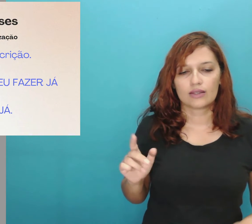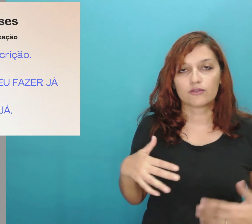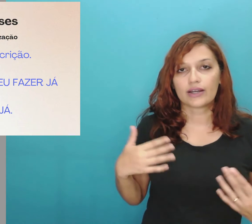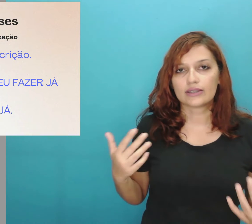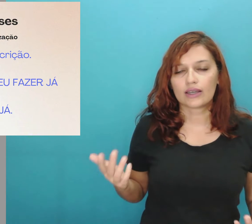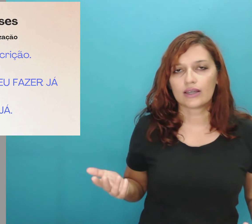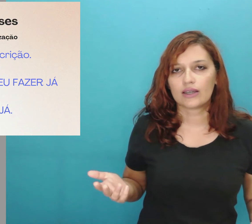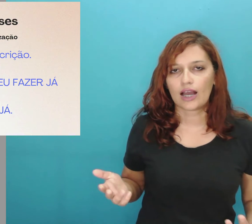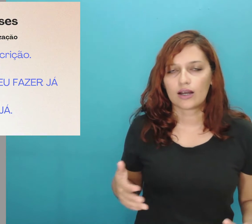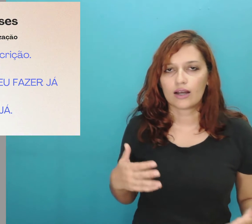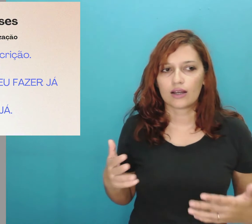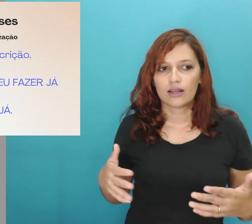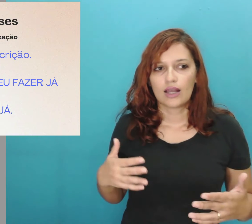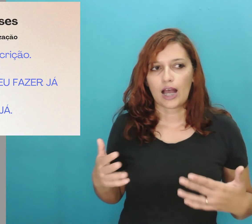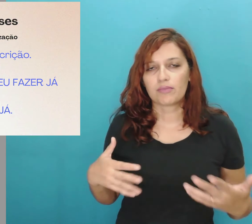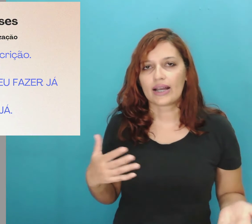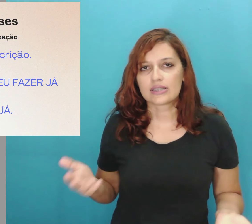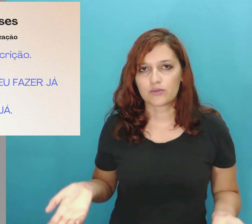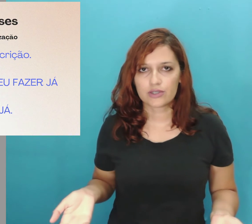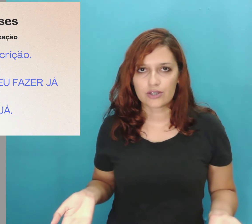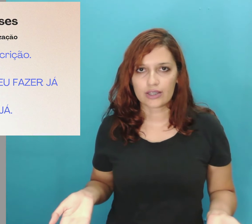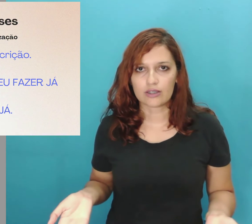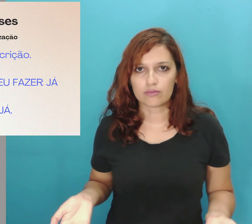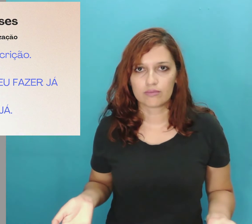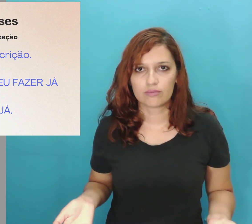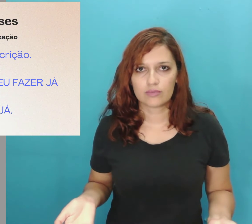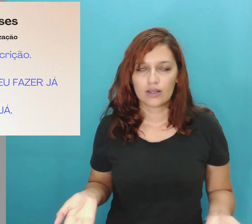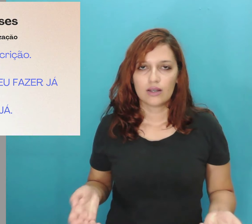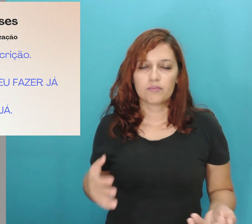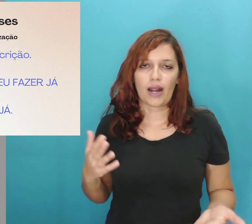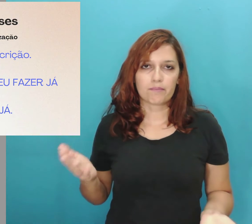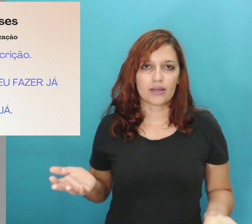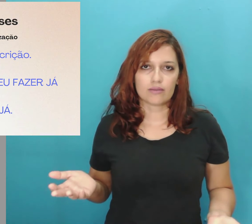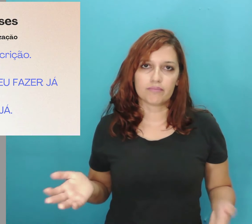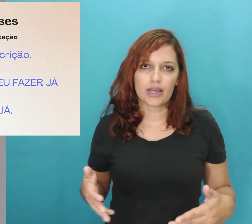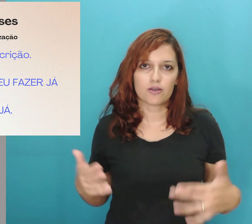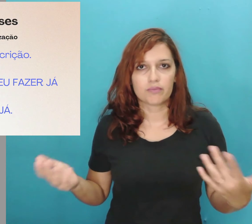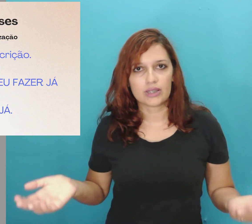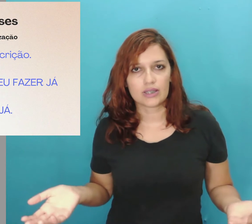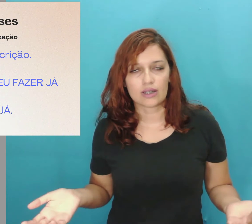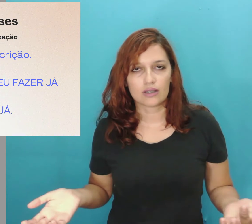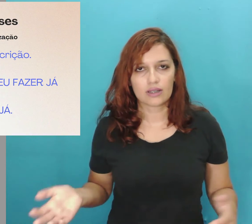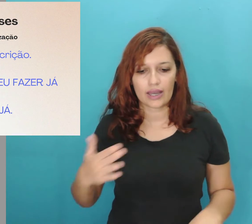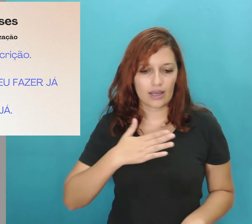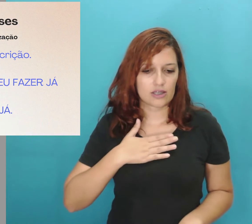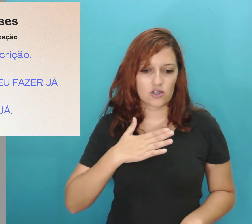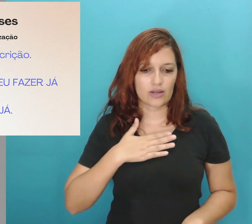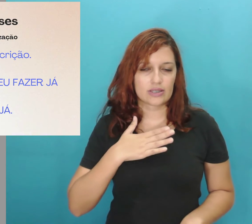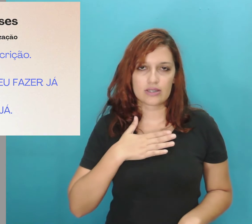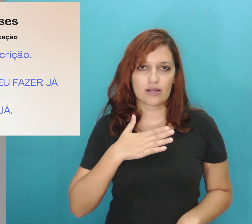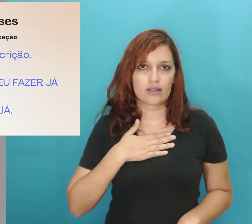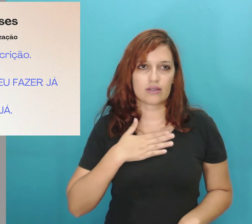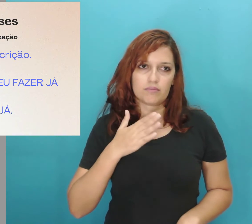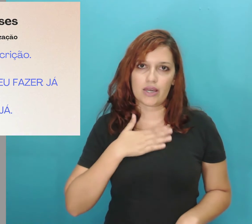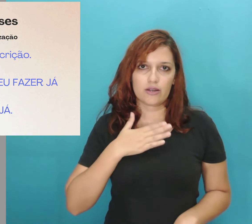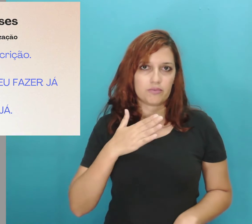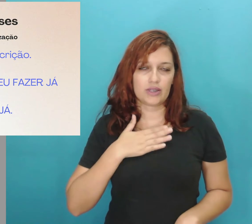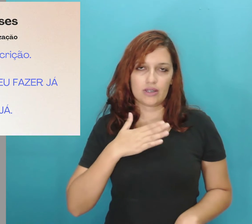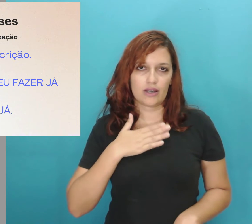vai ter a marcação de gênero. Para meu, minha, é só esse sinal aqui. Meu, minha é o